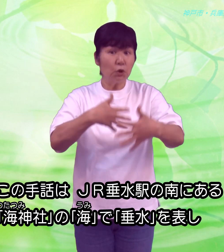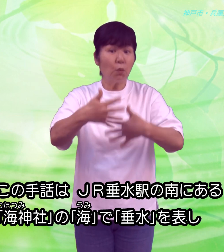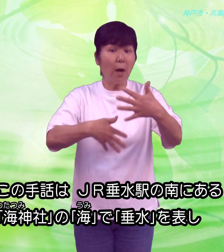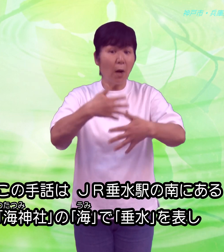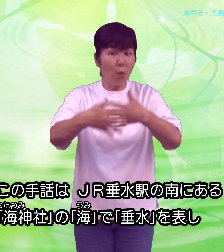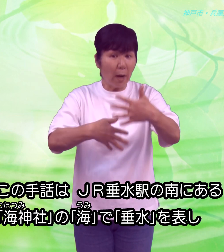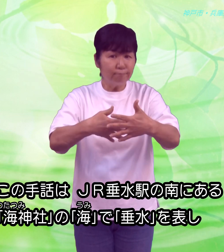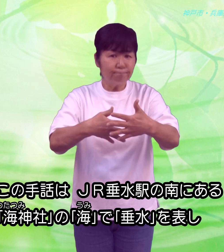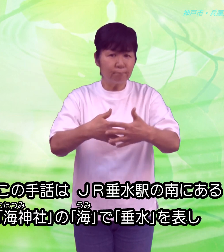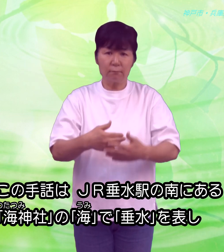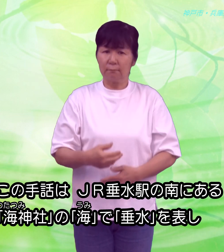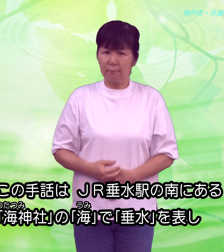この子はは